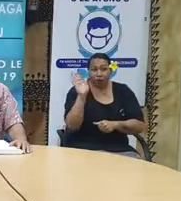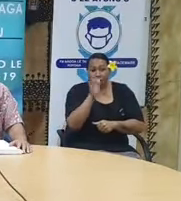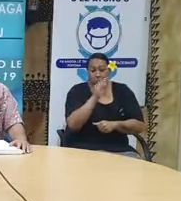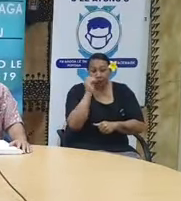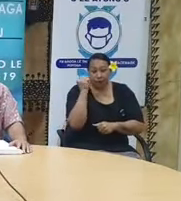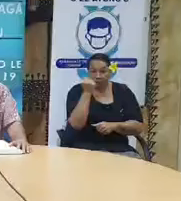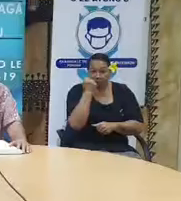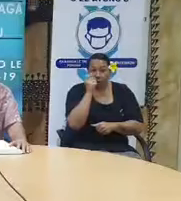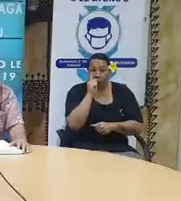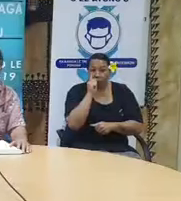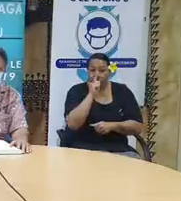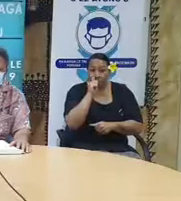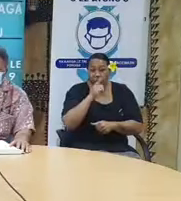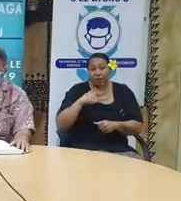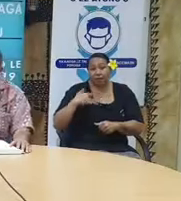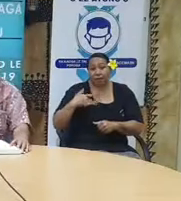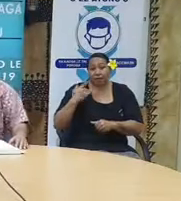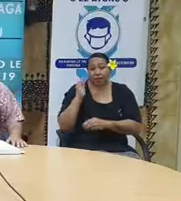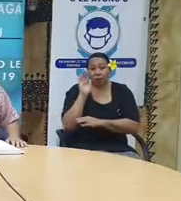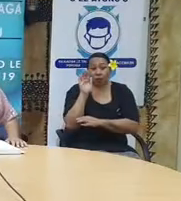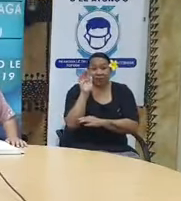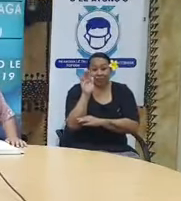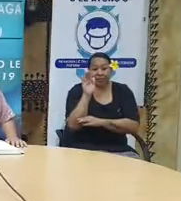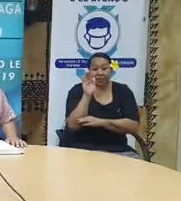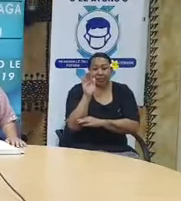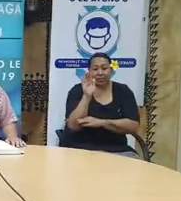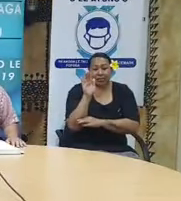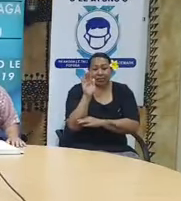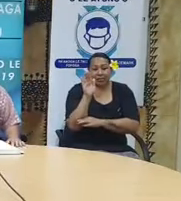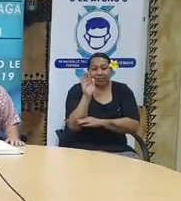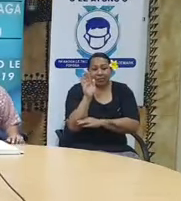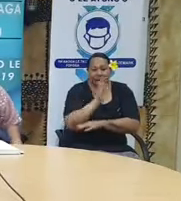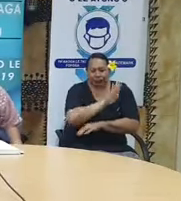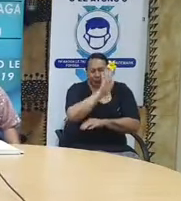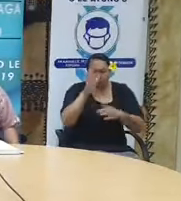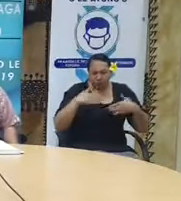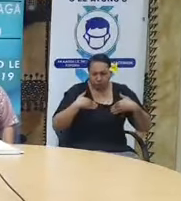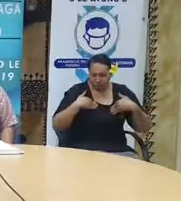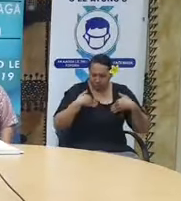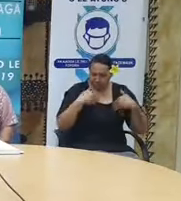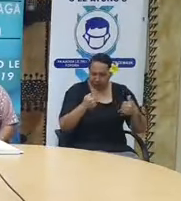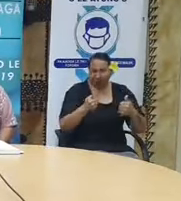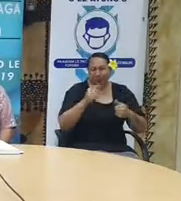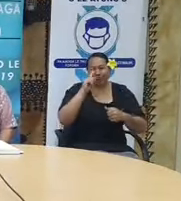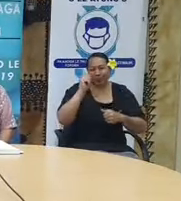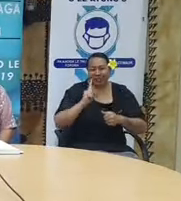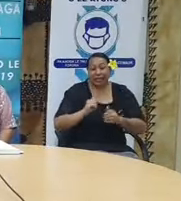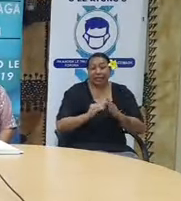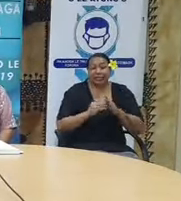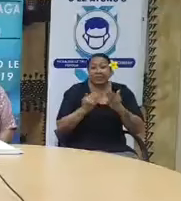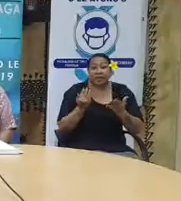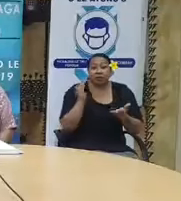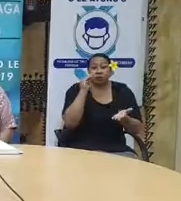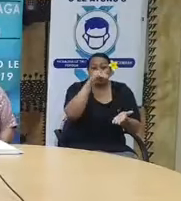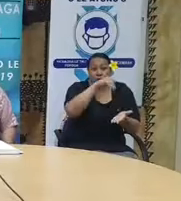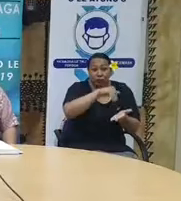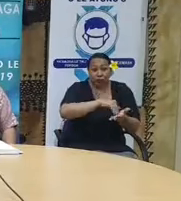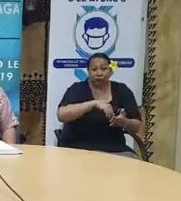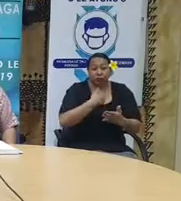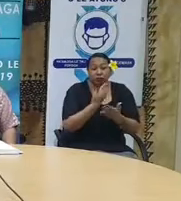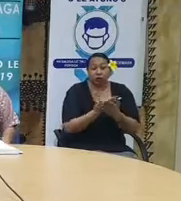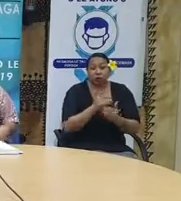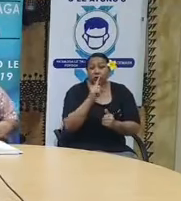soi fuma le langa mamae le nei vaenga o le aso. O le nei utatou tini tau nuu mai i le vai aso mua mua o te